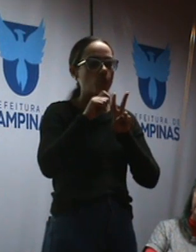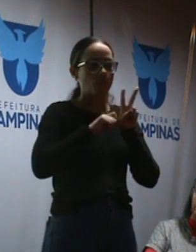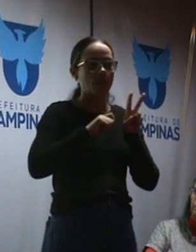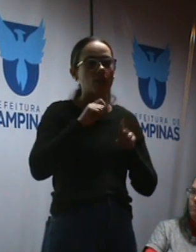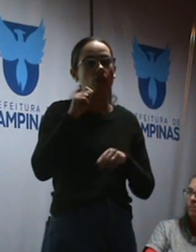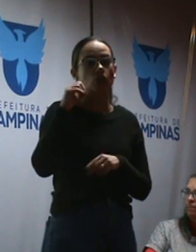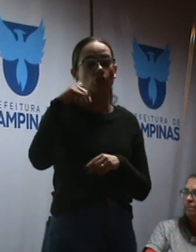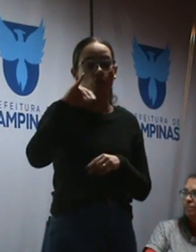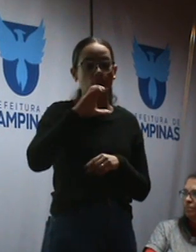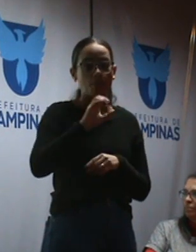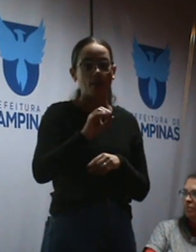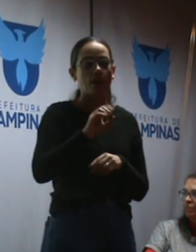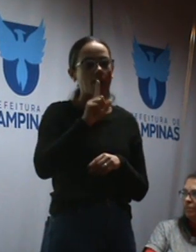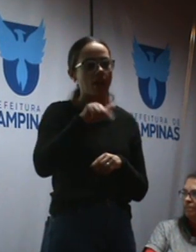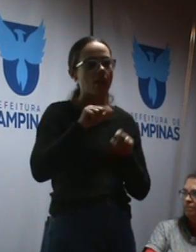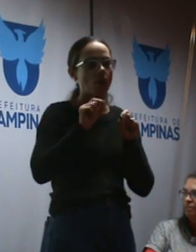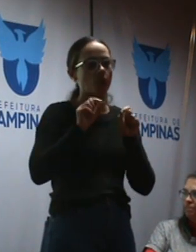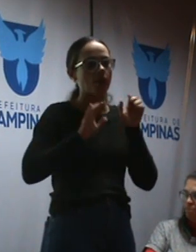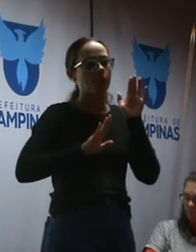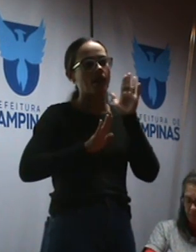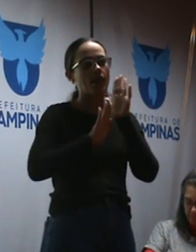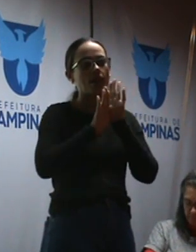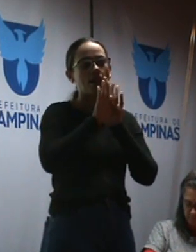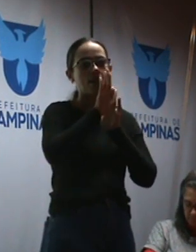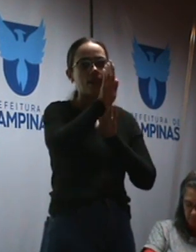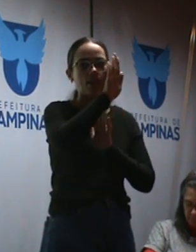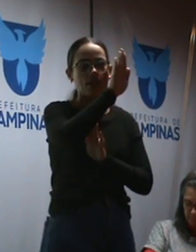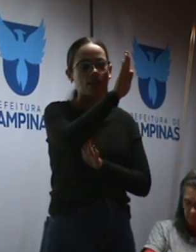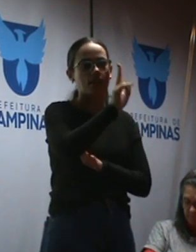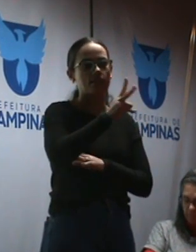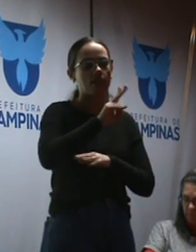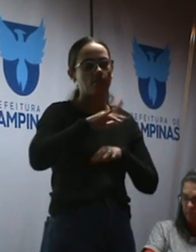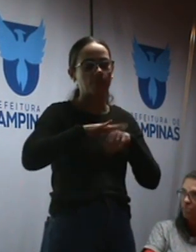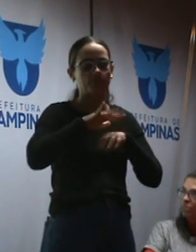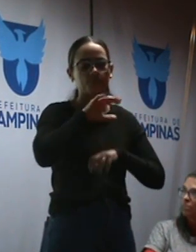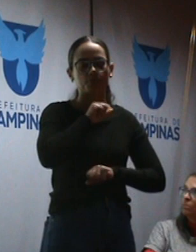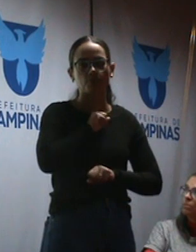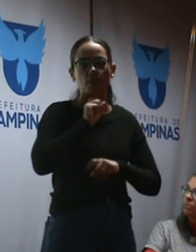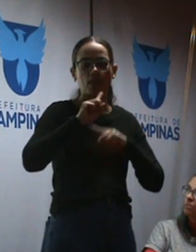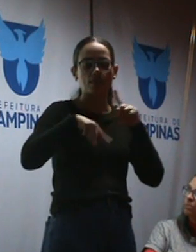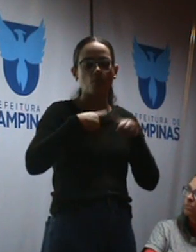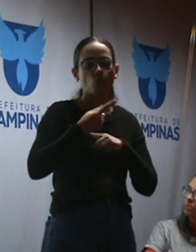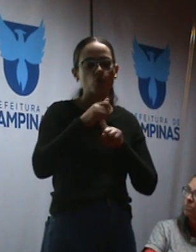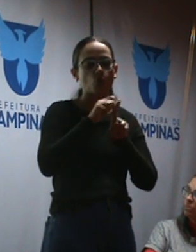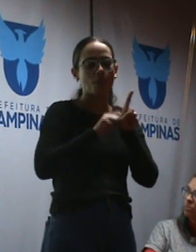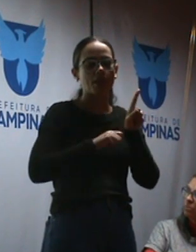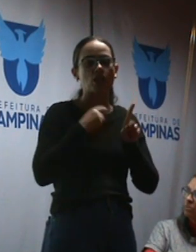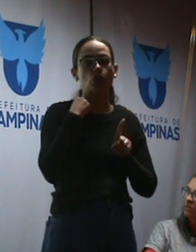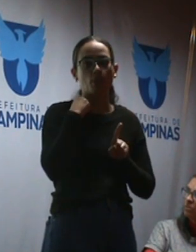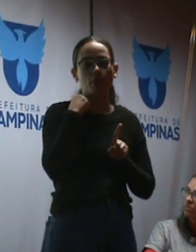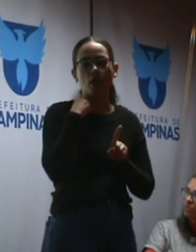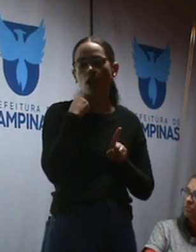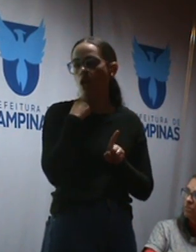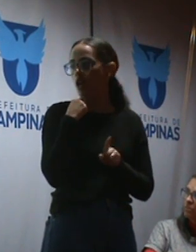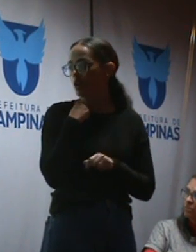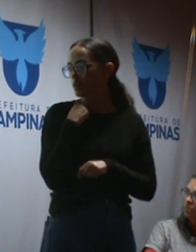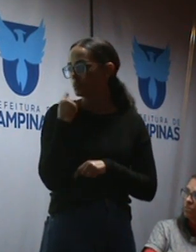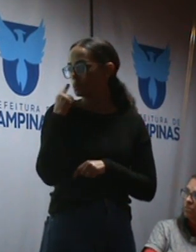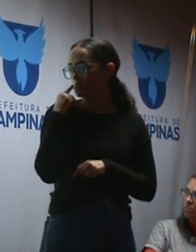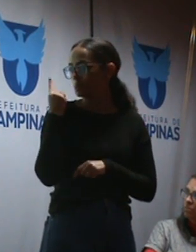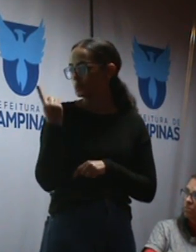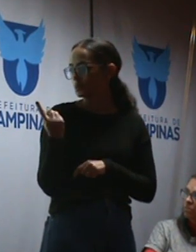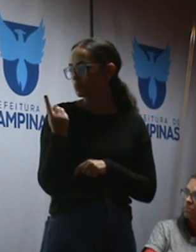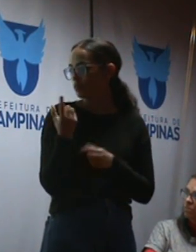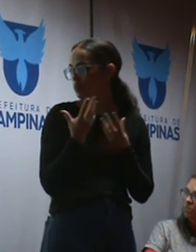meses do pico da curva de casos. O próximo aqui é o mês de maio, a gente continua bastante concentrado com